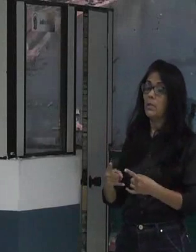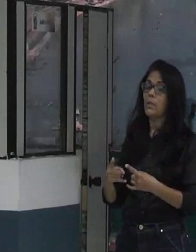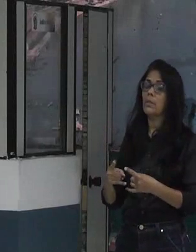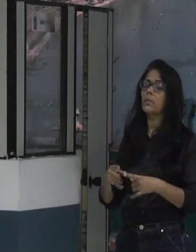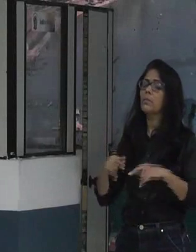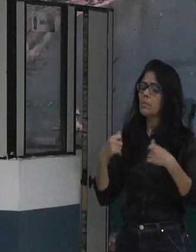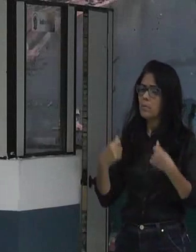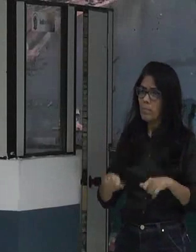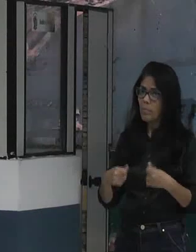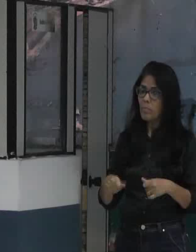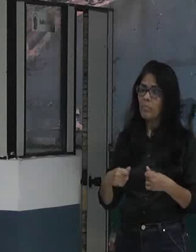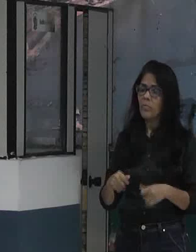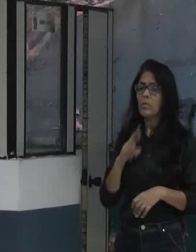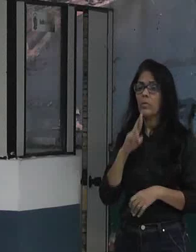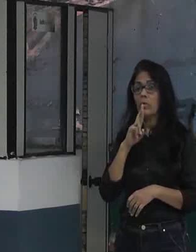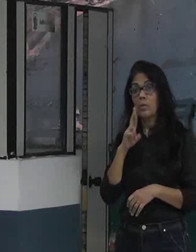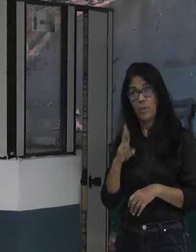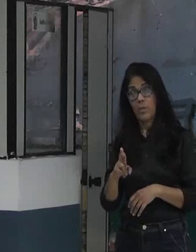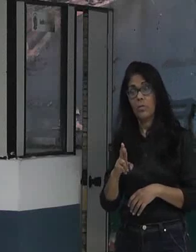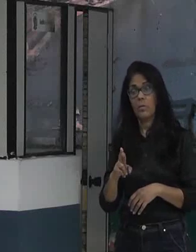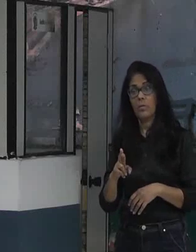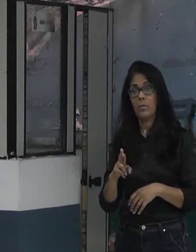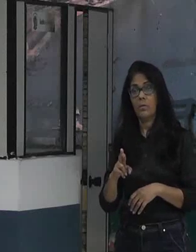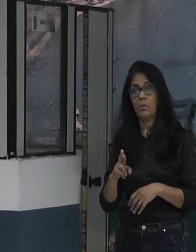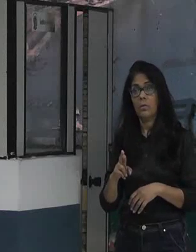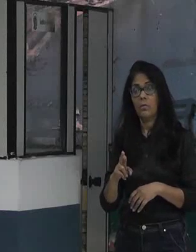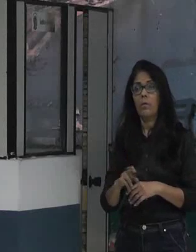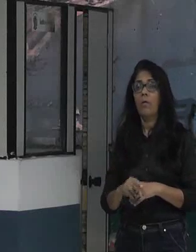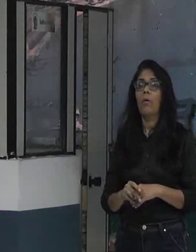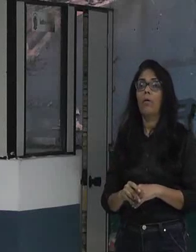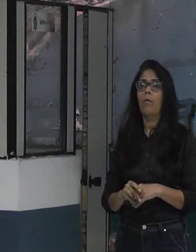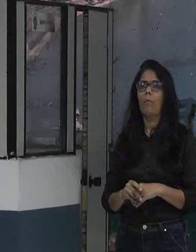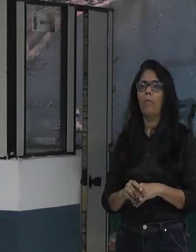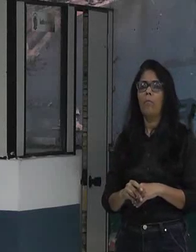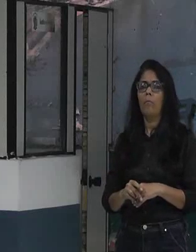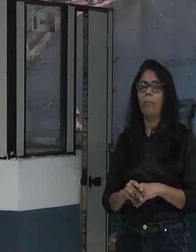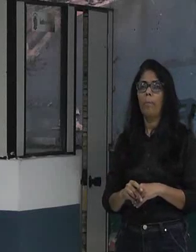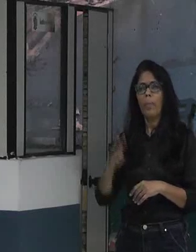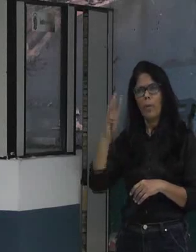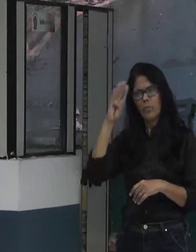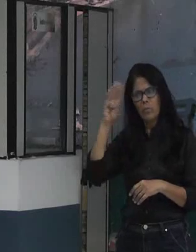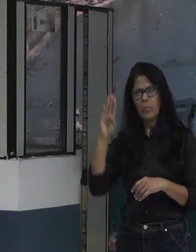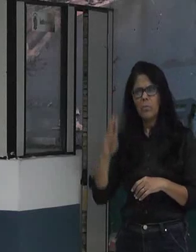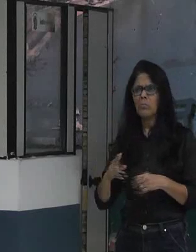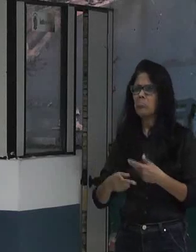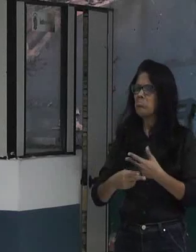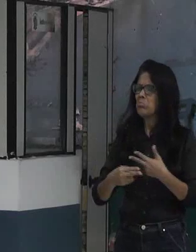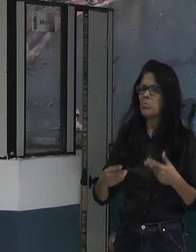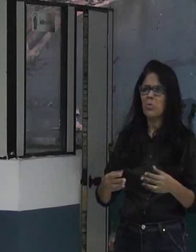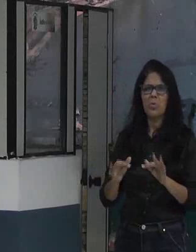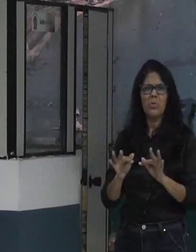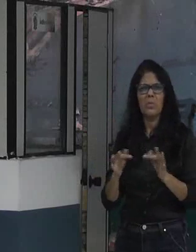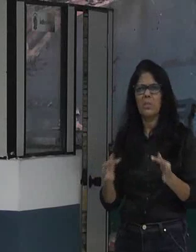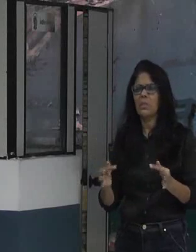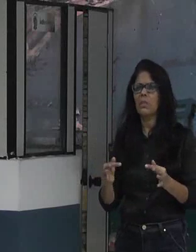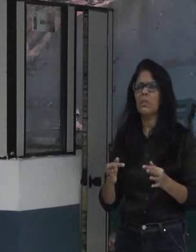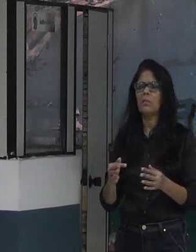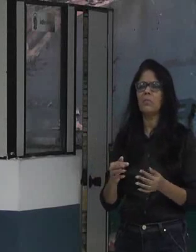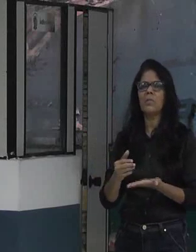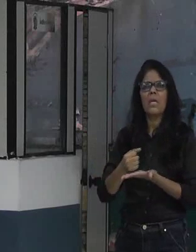mais. Eu espero muito mais com as coisas básicas, com as coisas simples, a exemplo da maternidade,